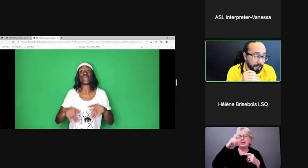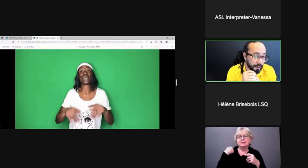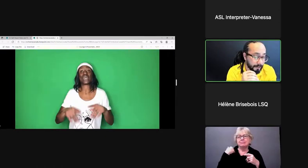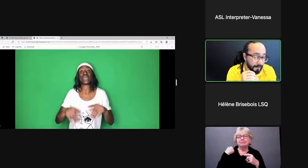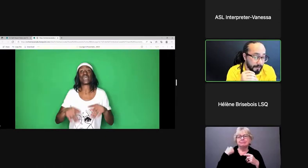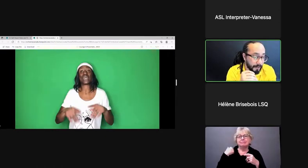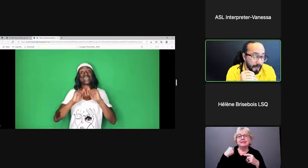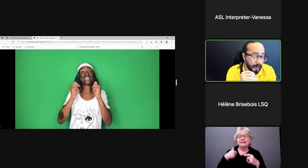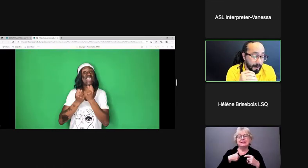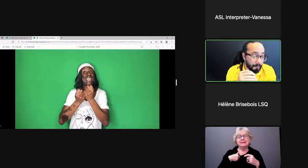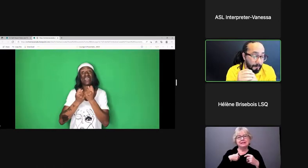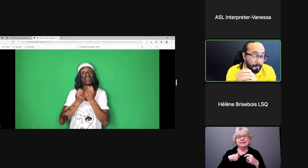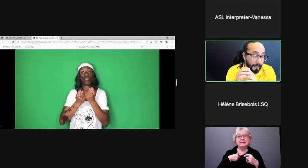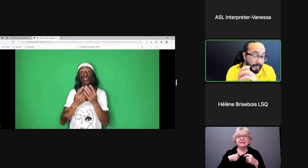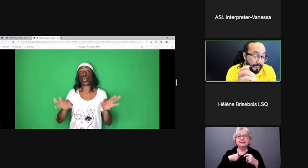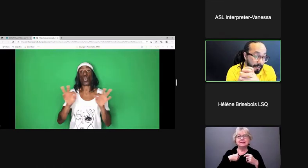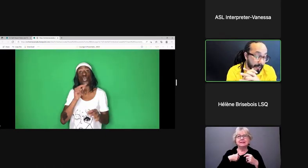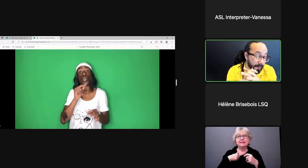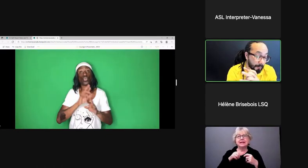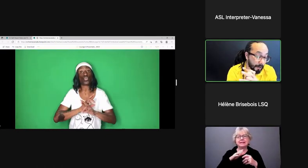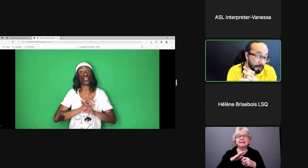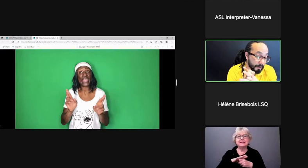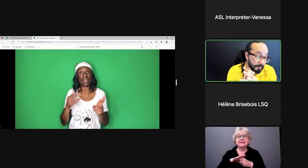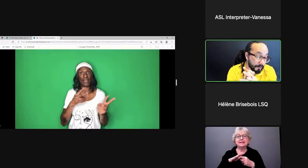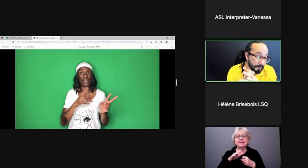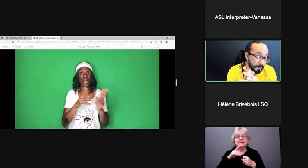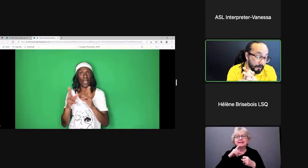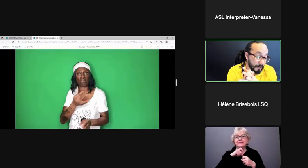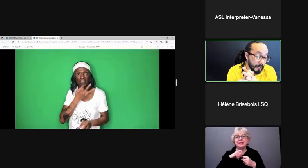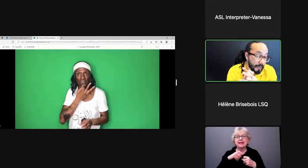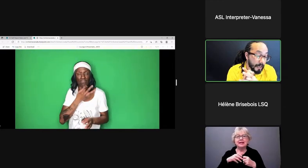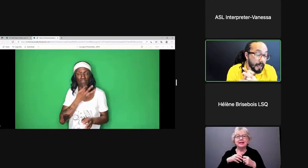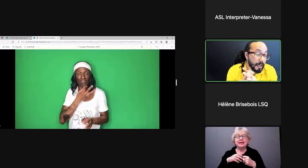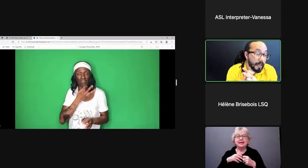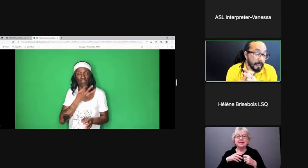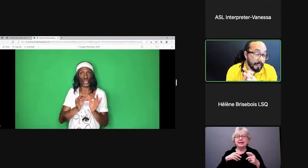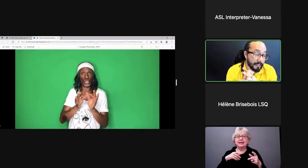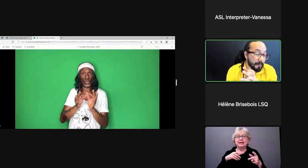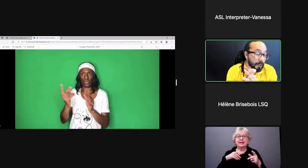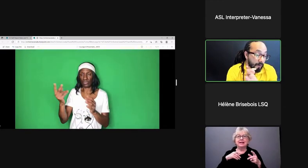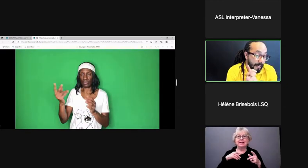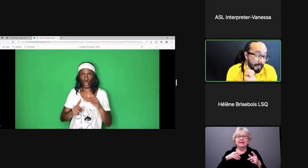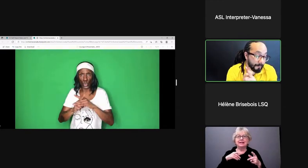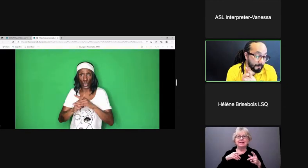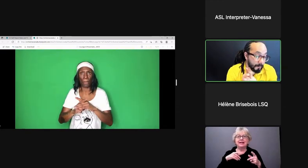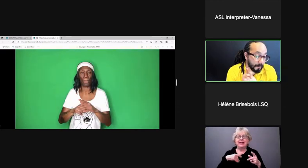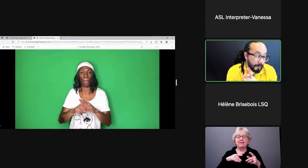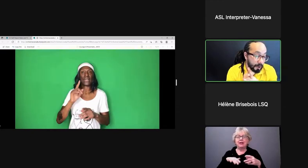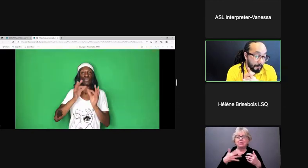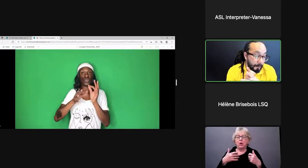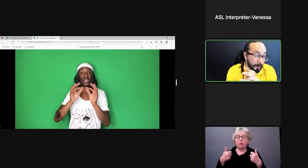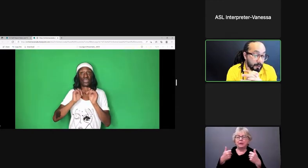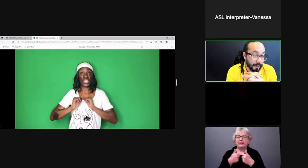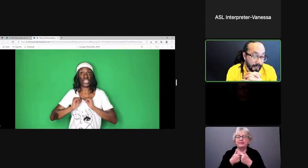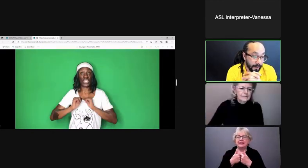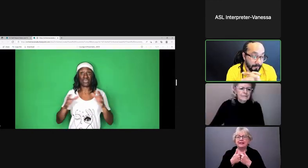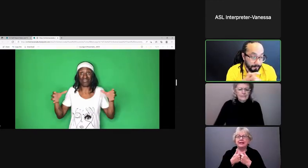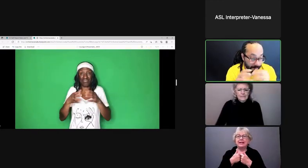Une expérience que j'ai vécue récemment et qui n'a pas été sans défi. Bon,